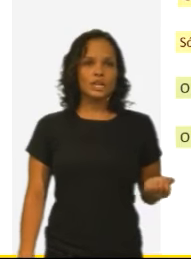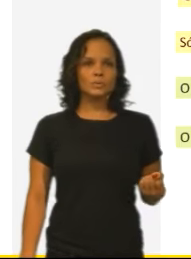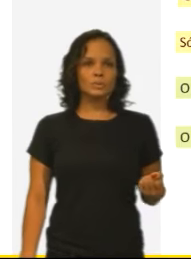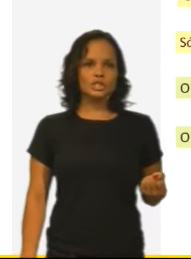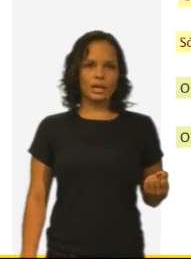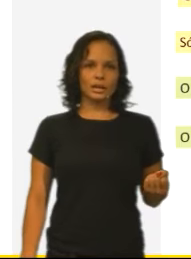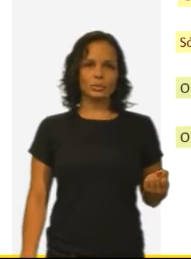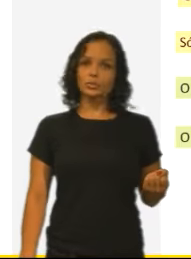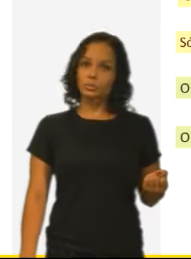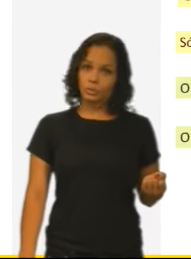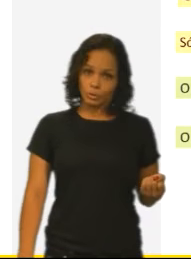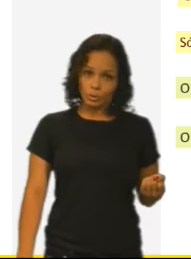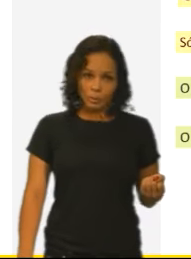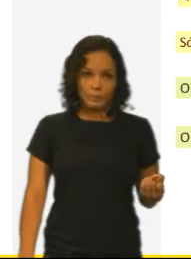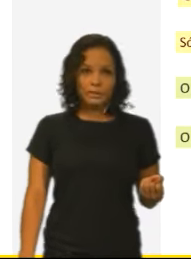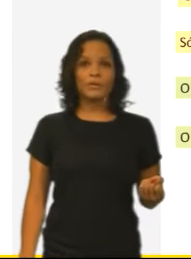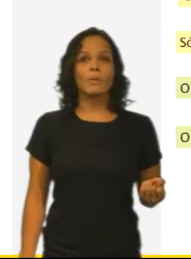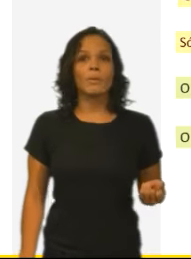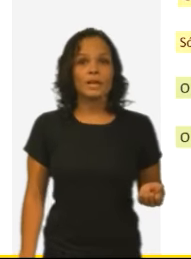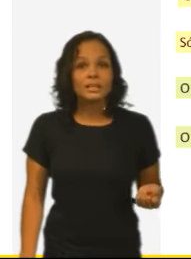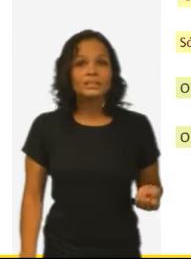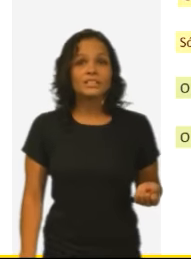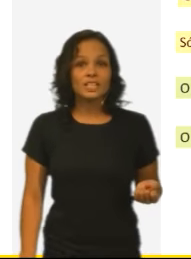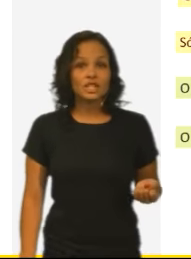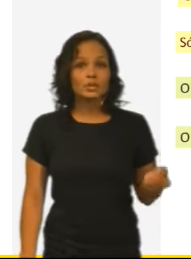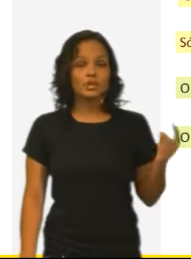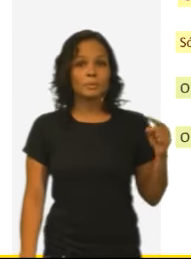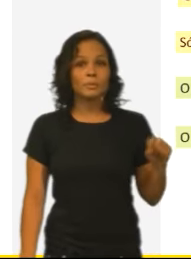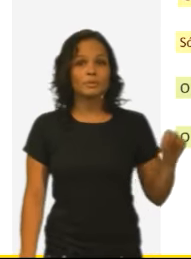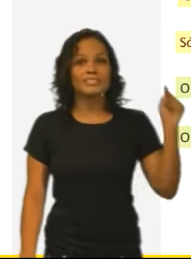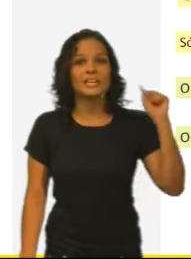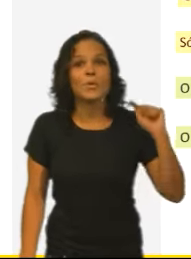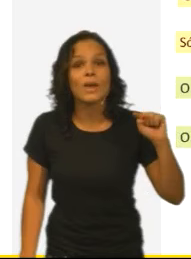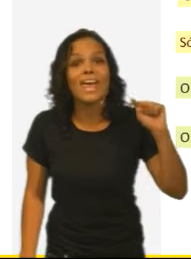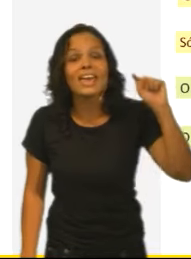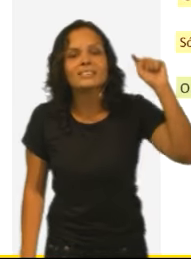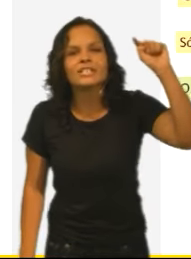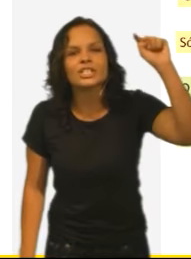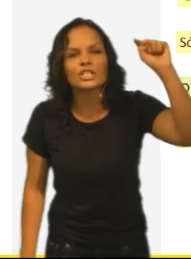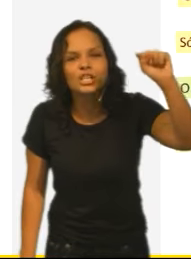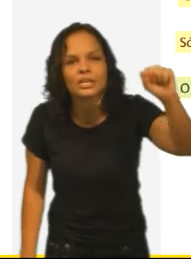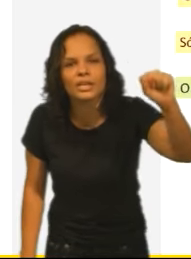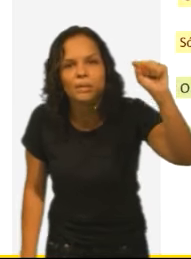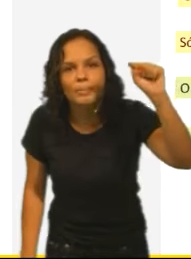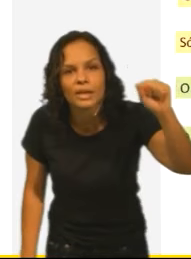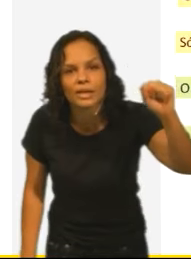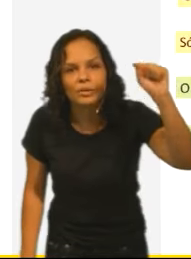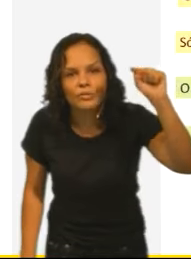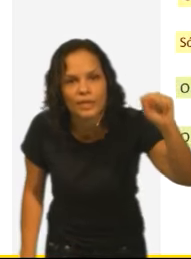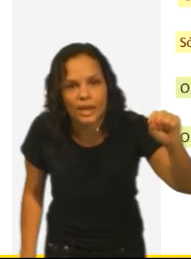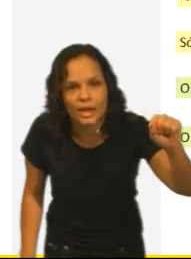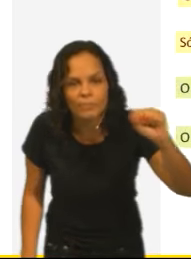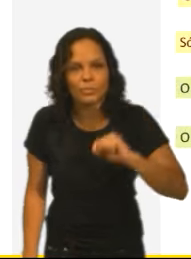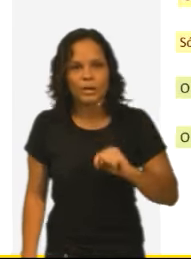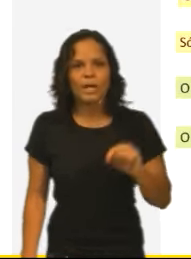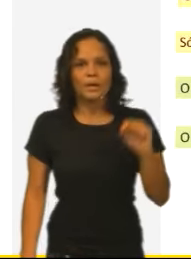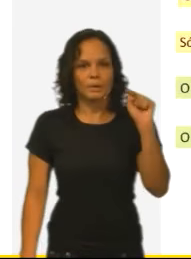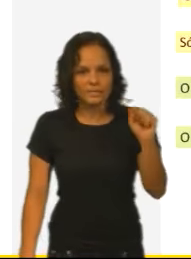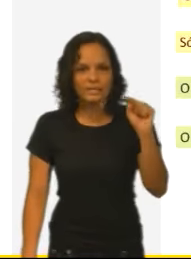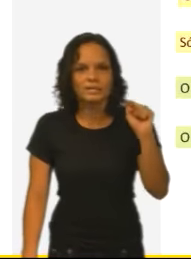objeto indireto, o núcleo do complemento verbal é antecedido de preposição exigida pelo verbo. Presta